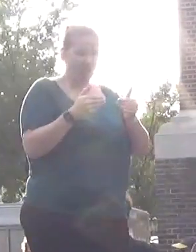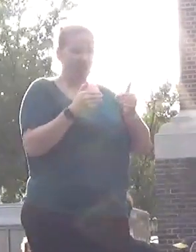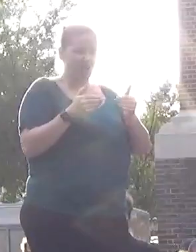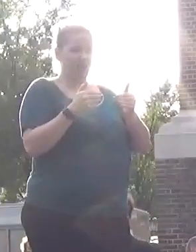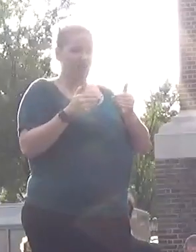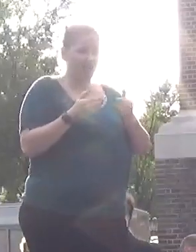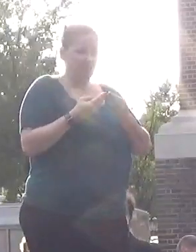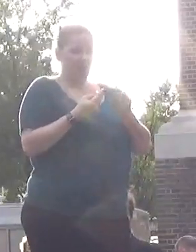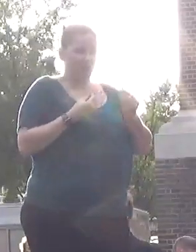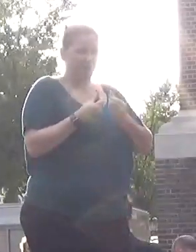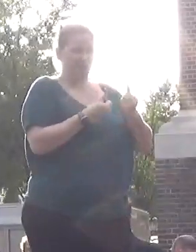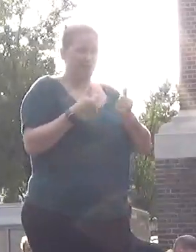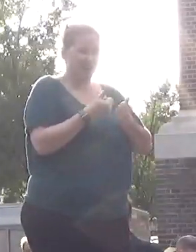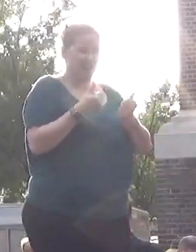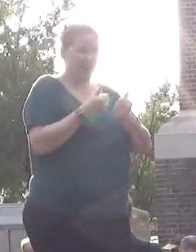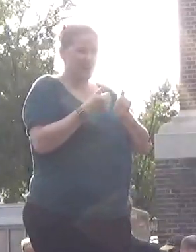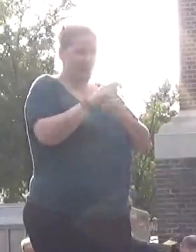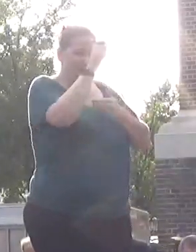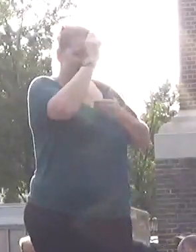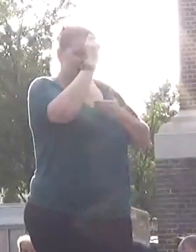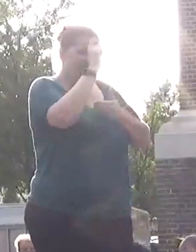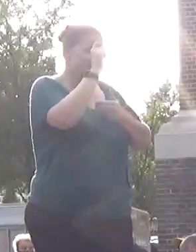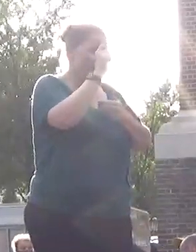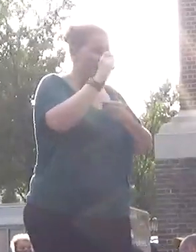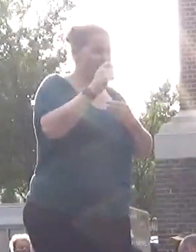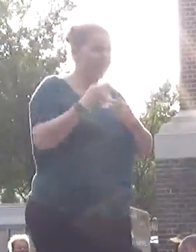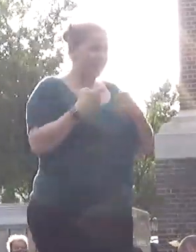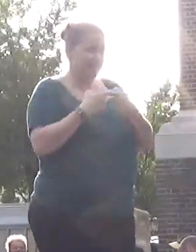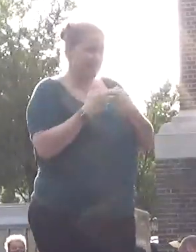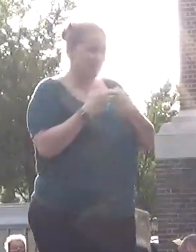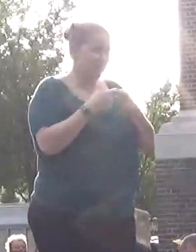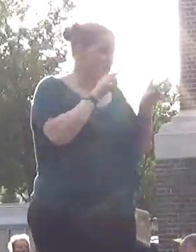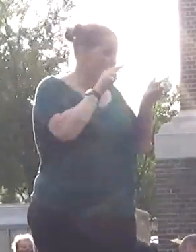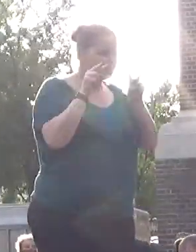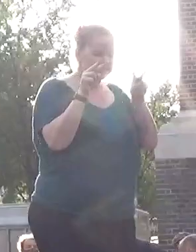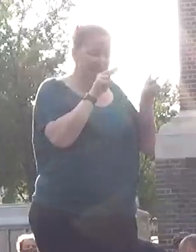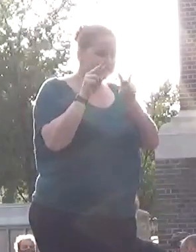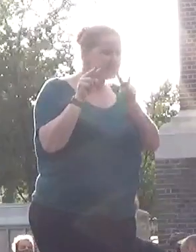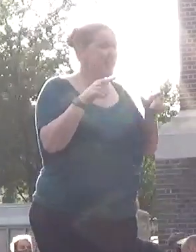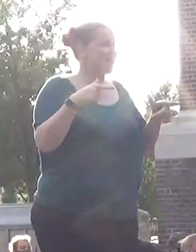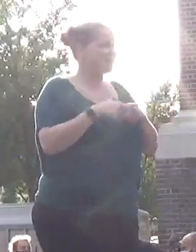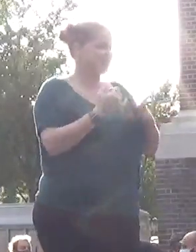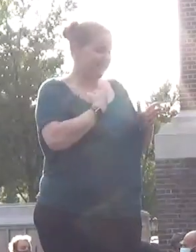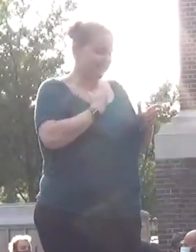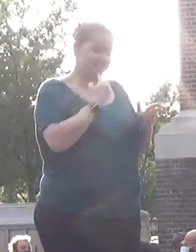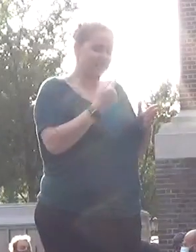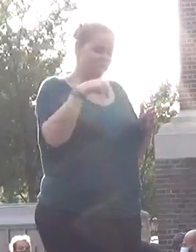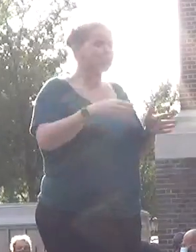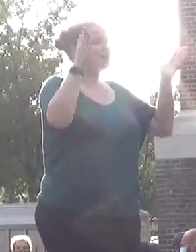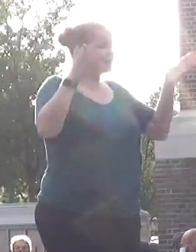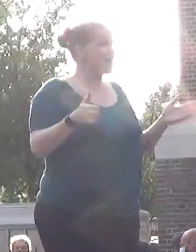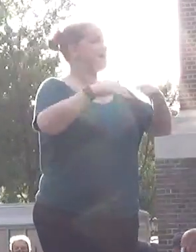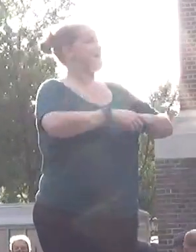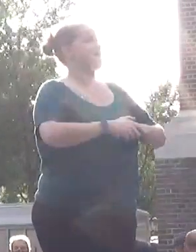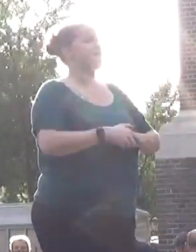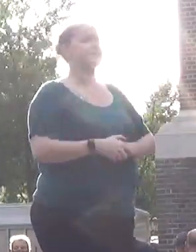de gevoeligheden rond de waardering van seksuele oriëntatie en genderidentiteit te zeggen tot hier en niet verder. Wij gaan